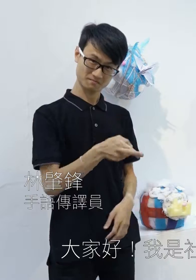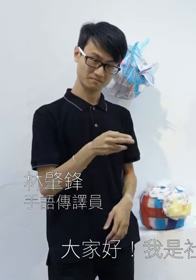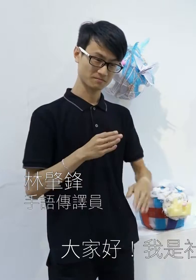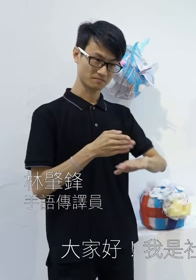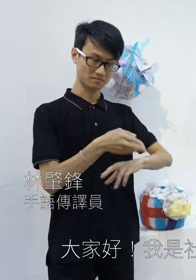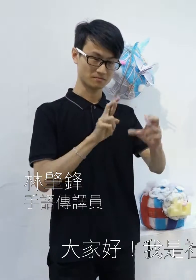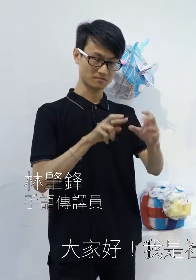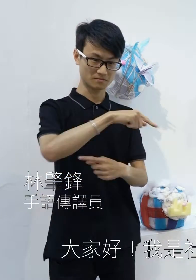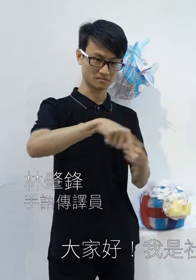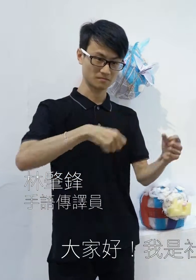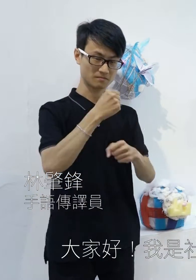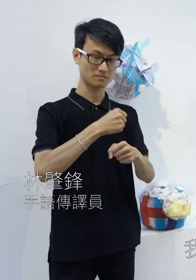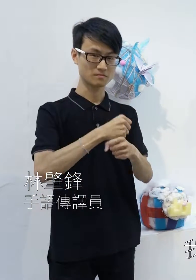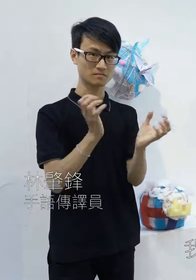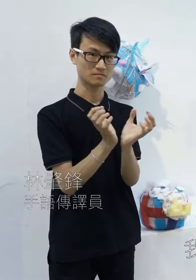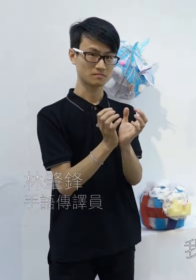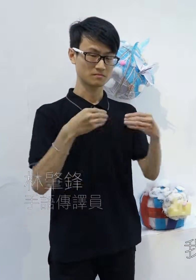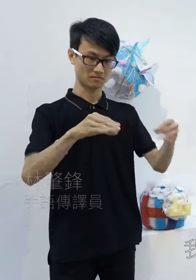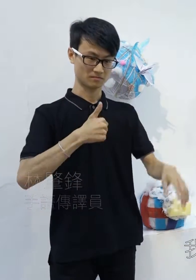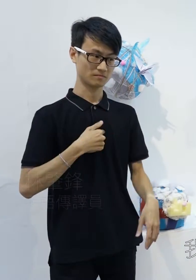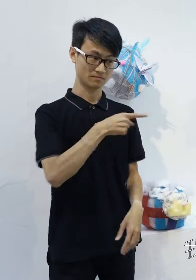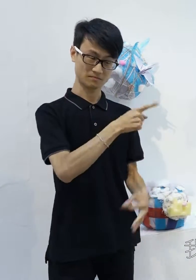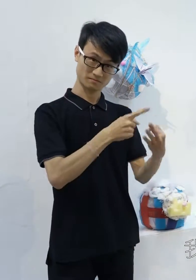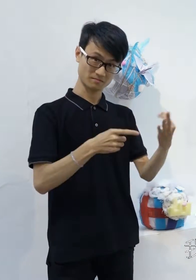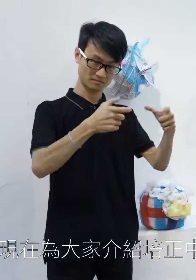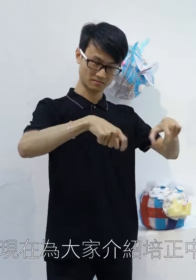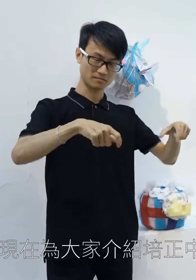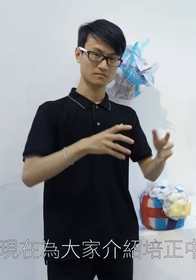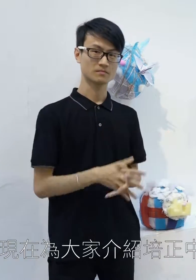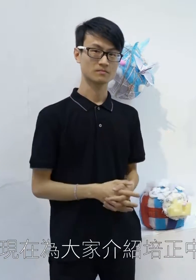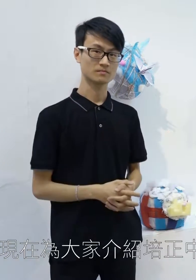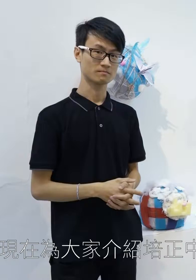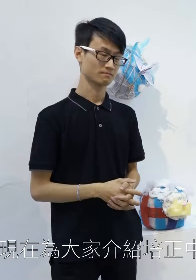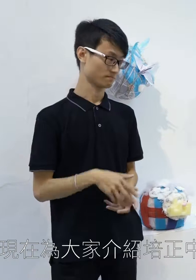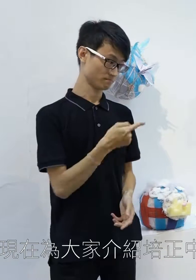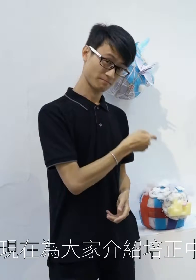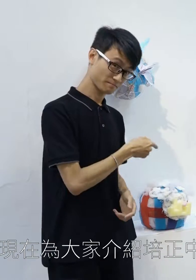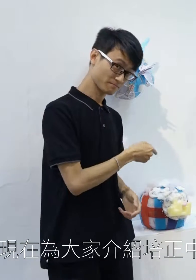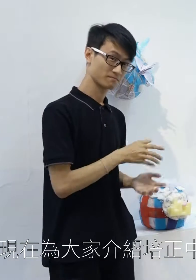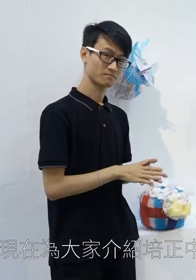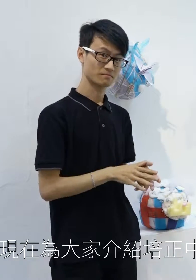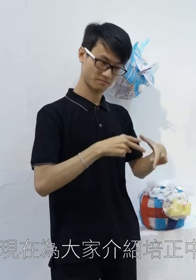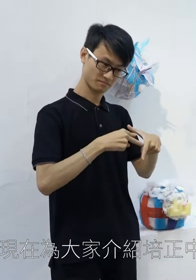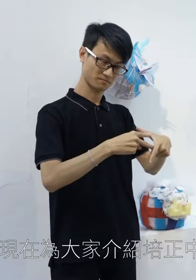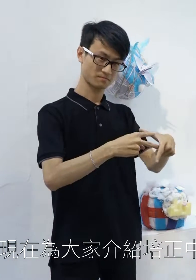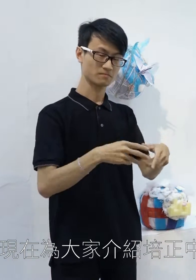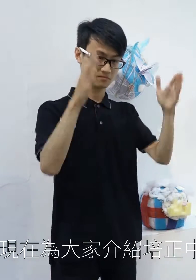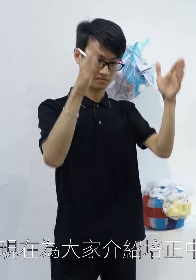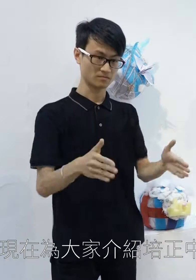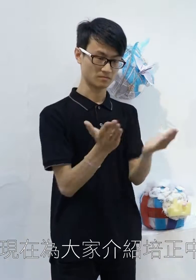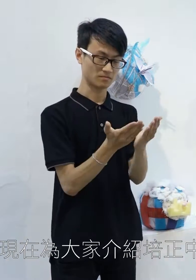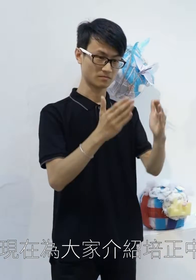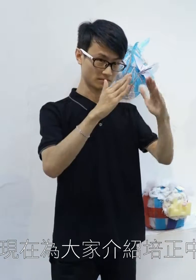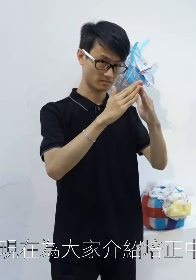區巡迴工作坊嘅導師，我個名叫做阿蛋。咁咧而家呢一度咧就想同大家介紹下培正中